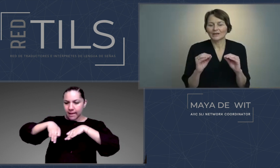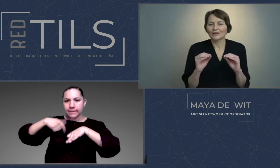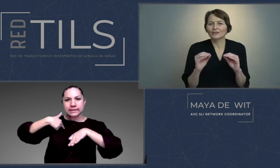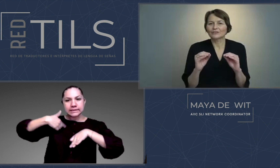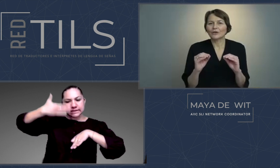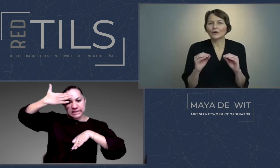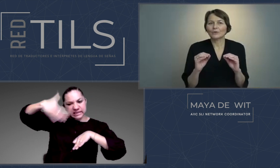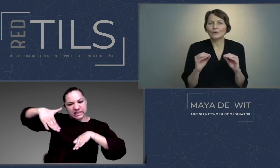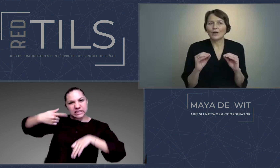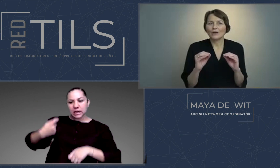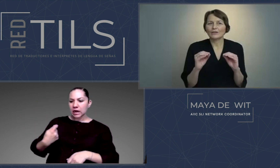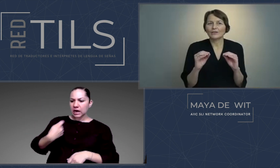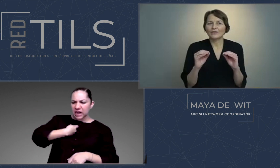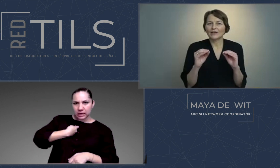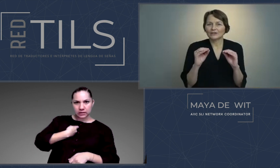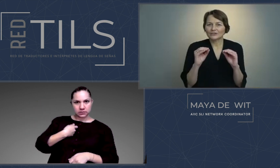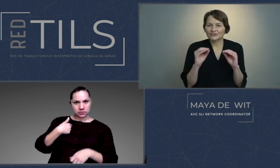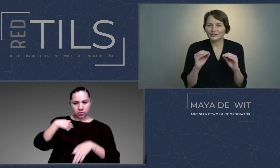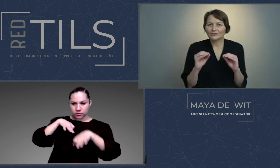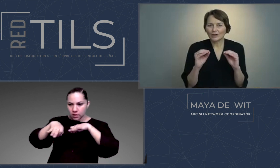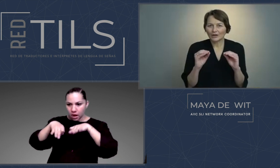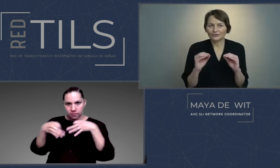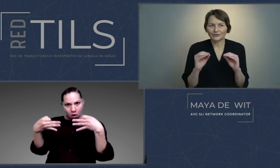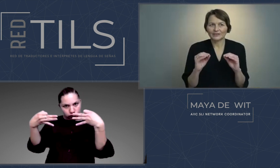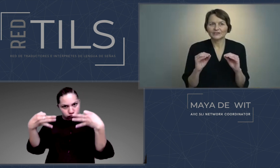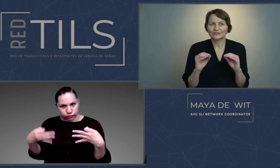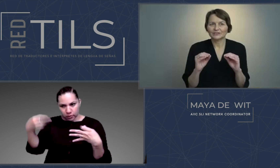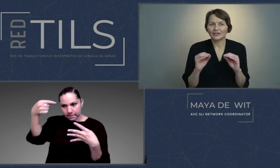que es muy